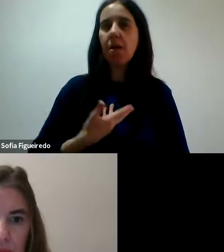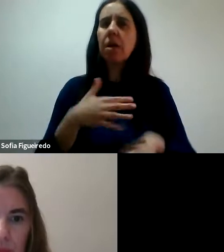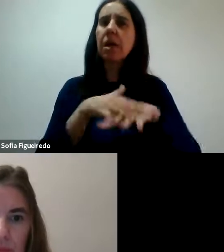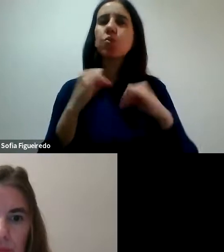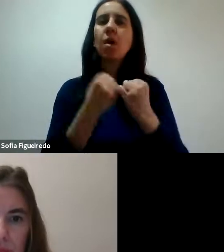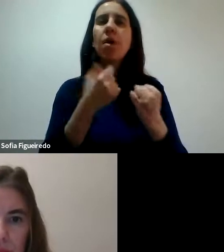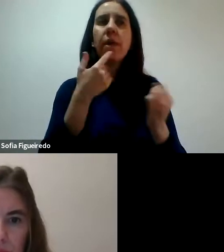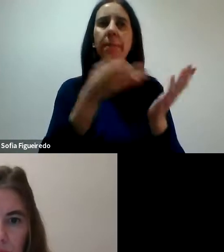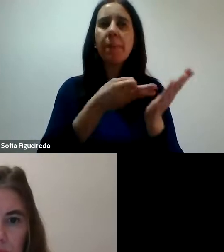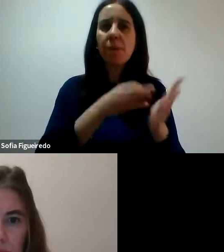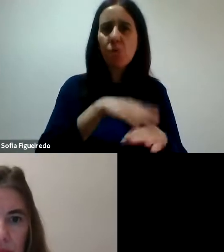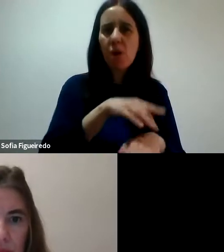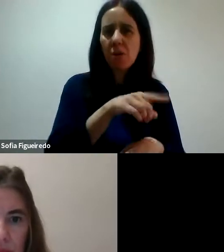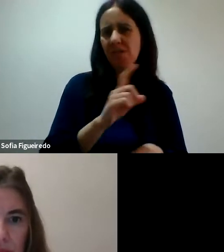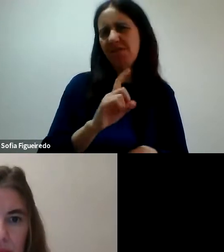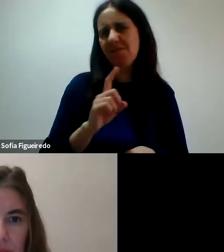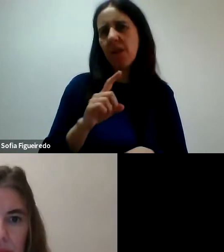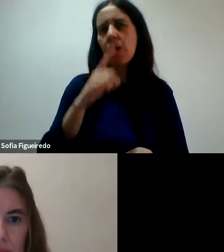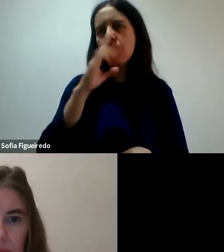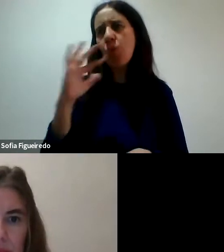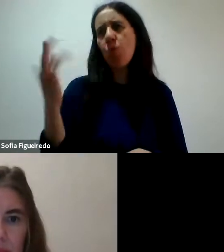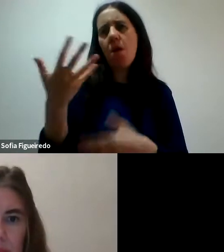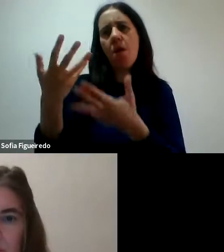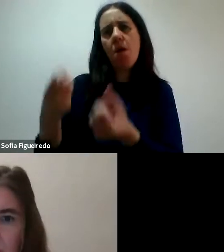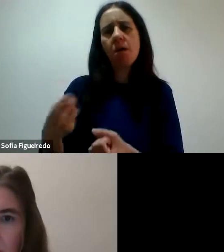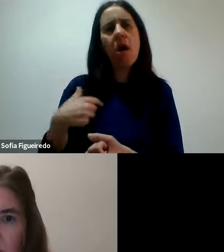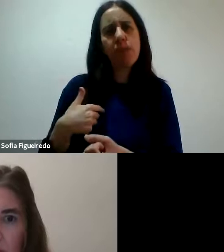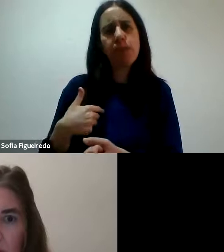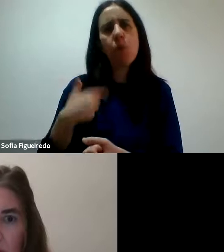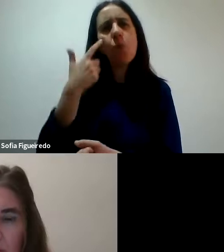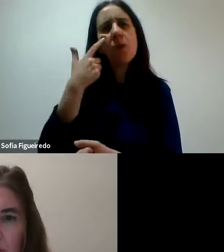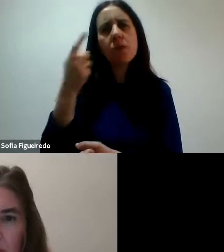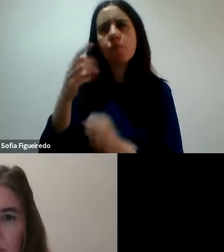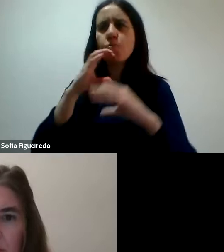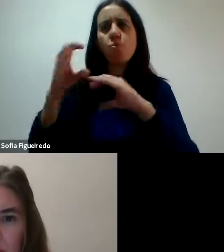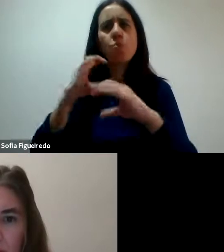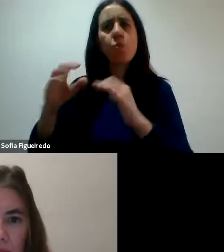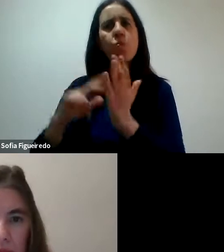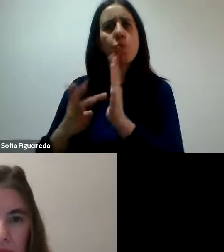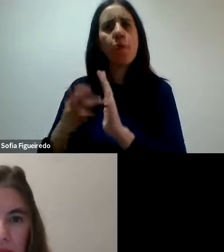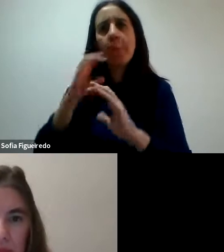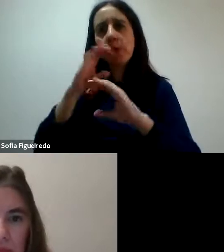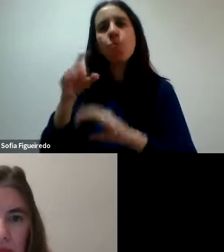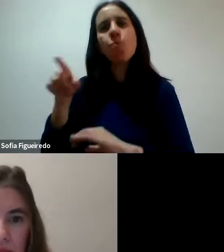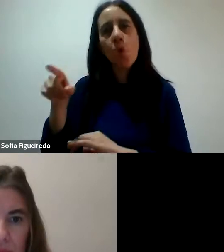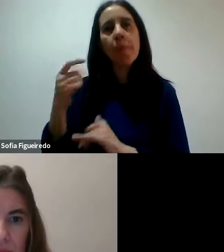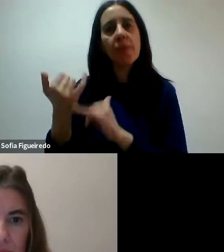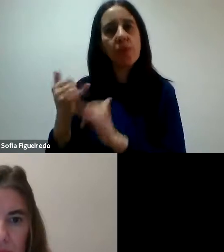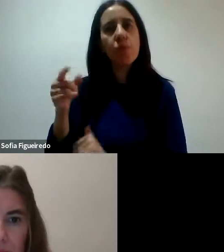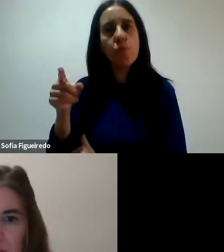conheço muitíssimas pessoas que dominam a comunicação e estas técnicas de comunicação